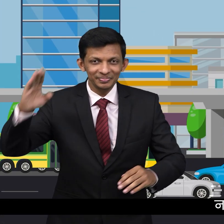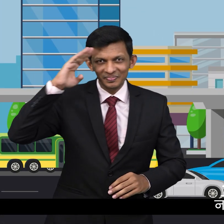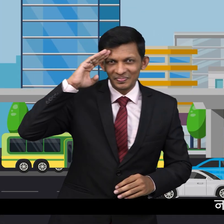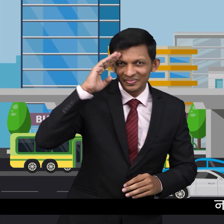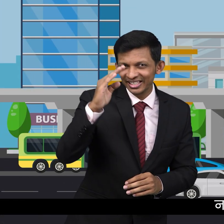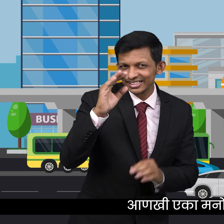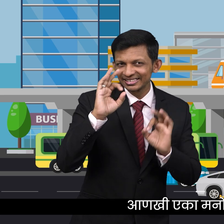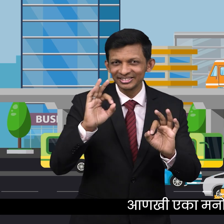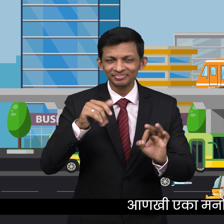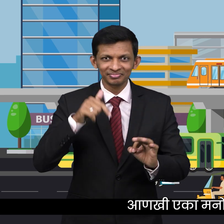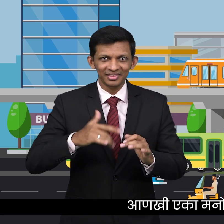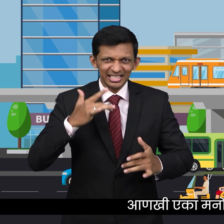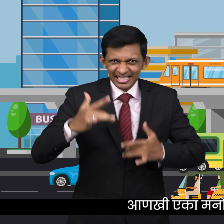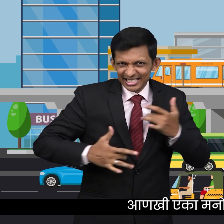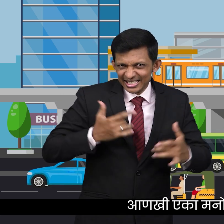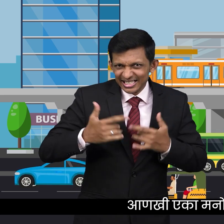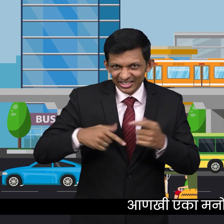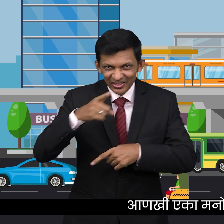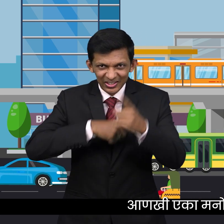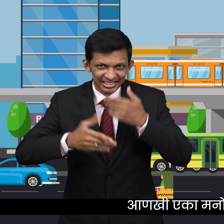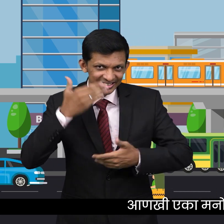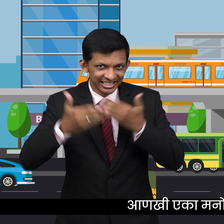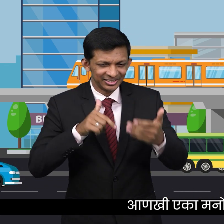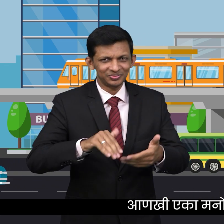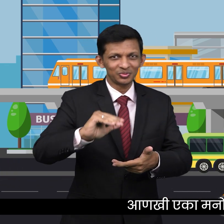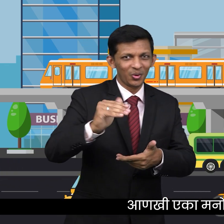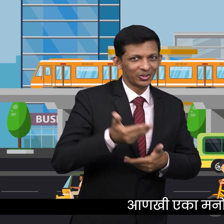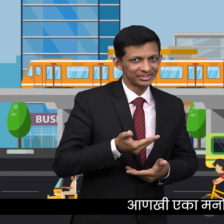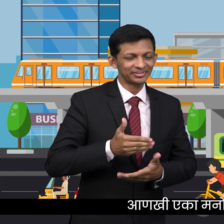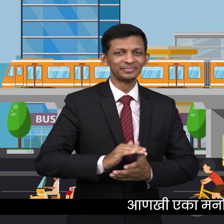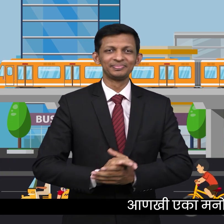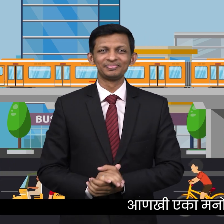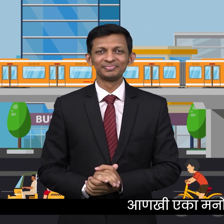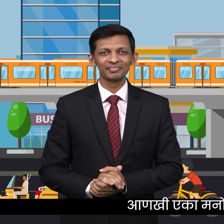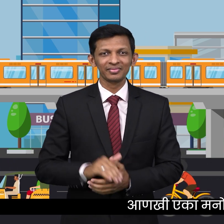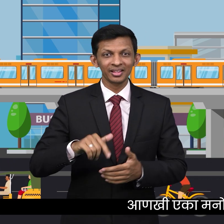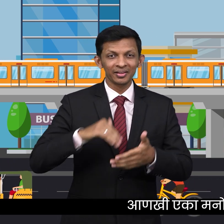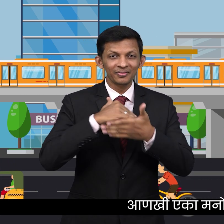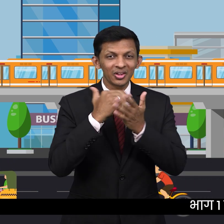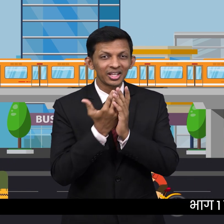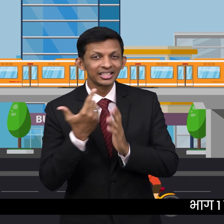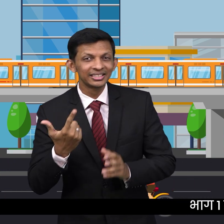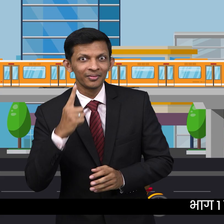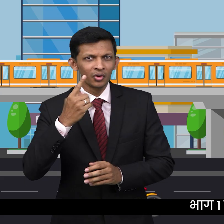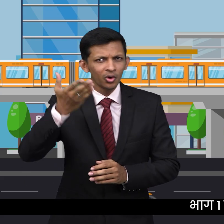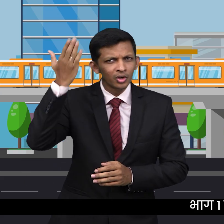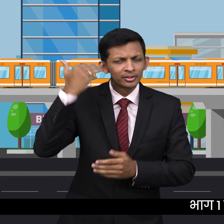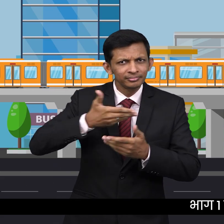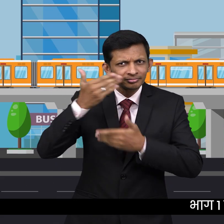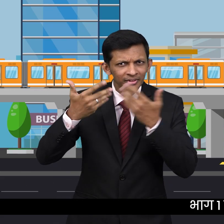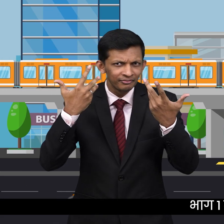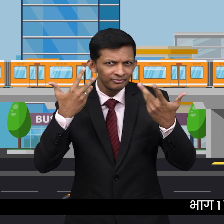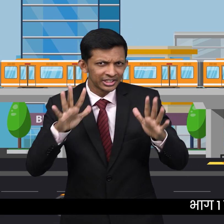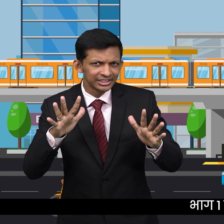नमस्कार मुलांनो, आणखी एका मनोरंजन सत्रात आपले स्वागत आहे. भाग 1